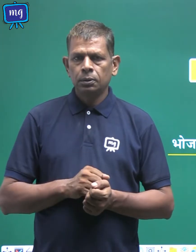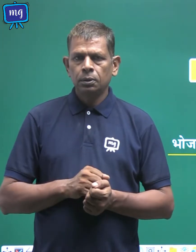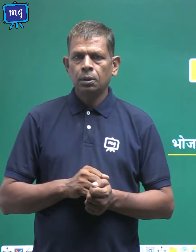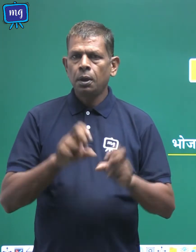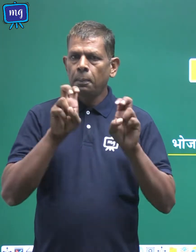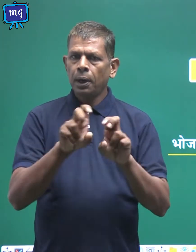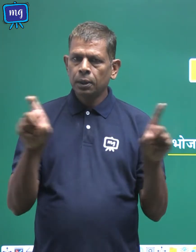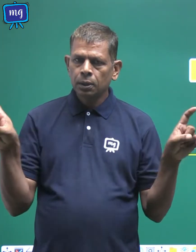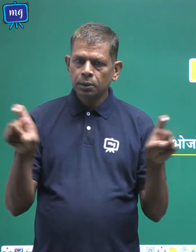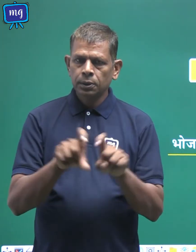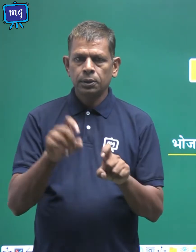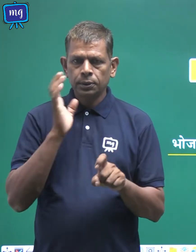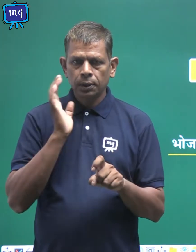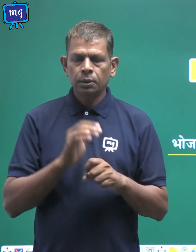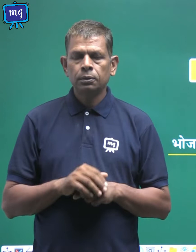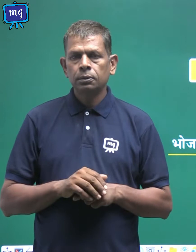पाठ का सारांश जाना